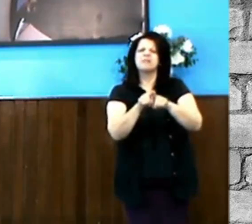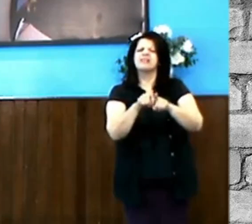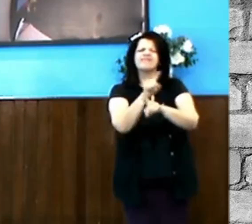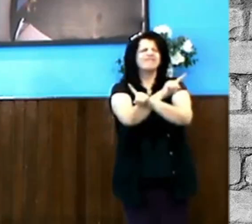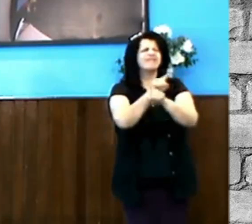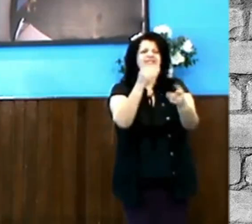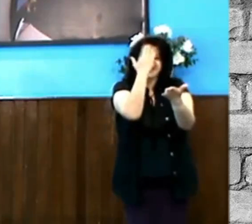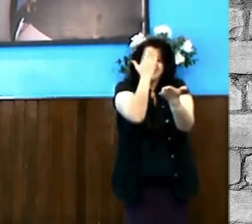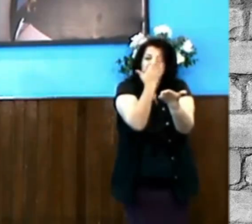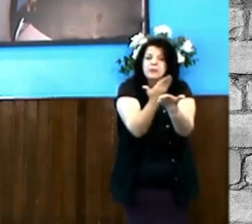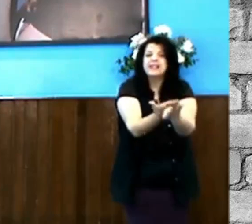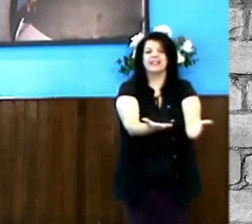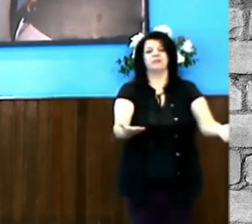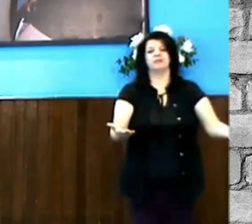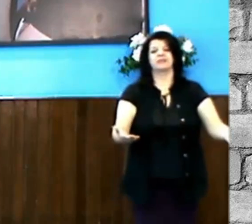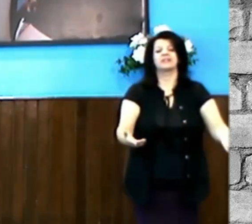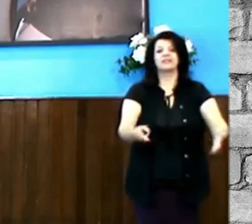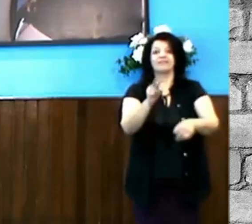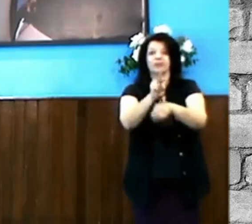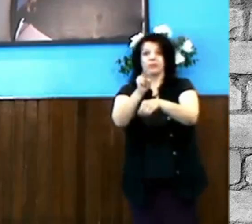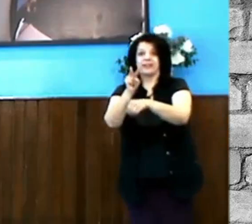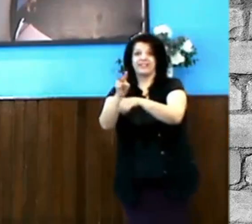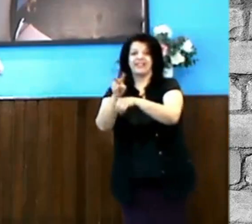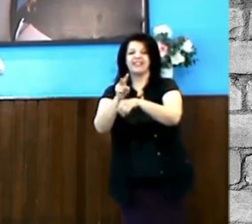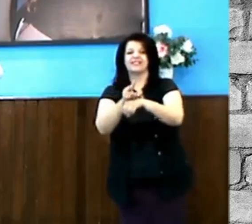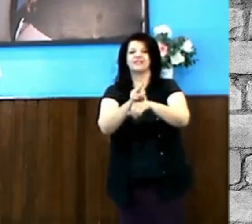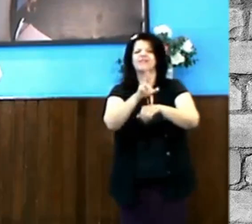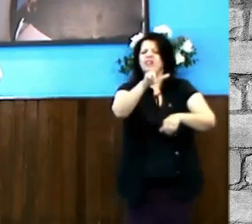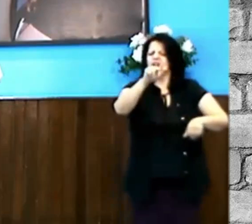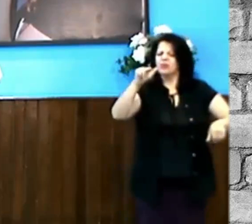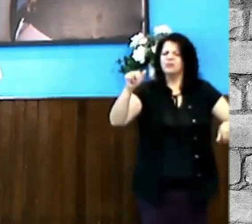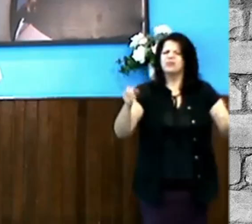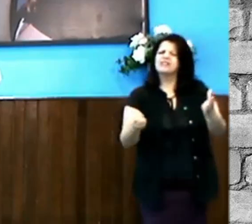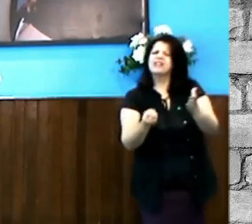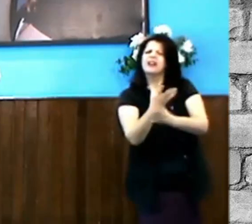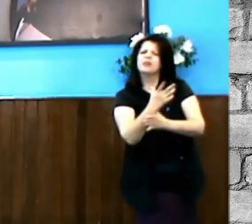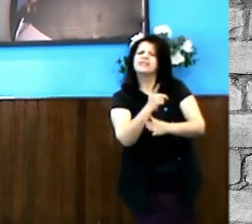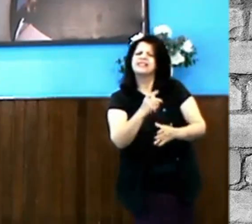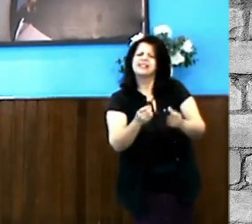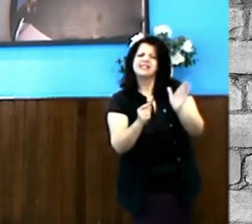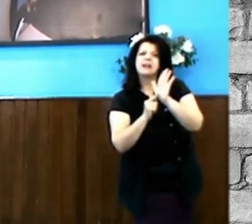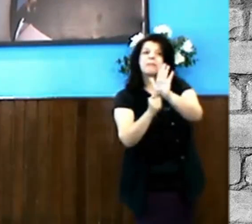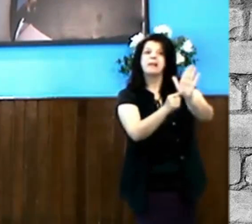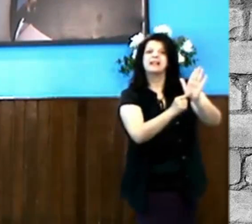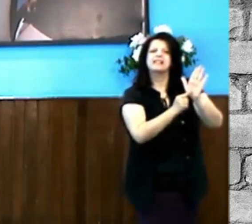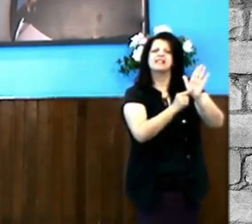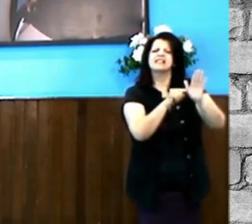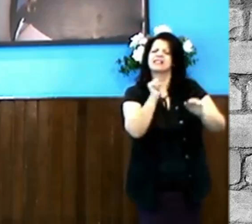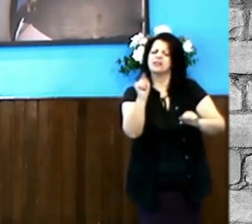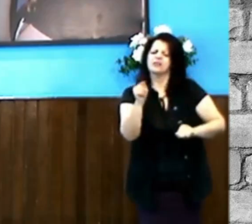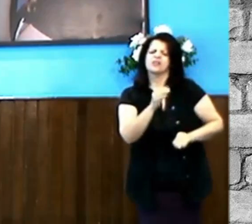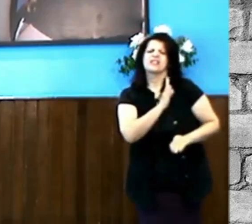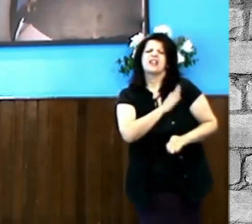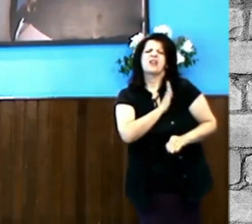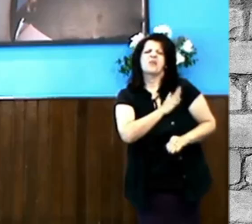Veja o que diz Hebreus 3,12. Tenha cuidado, jamais aconteça haver em qualquer de vós perverso